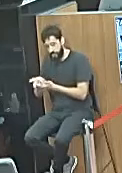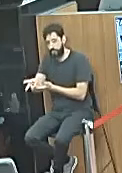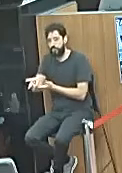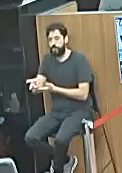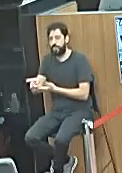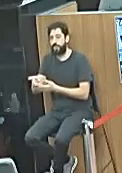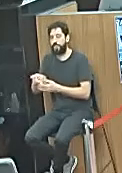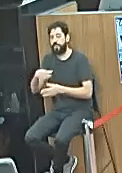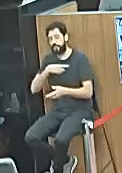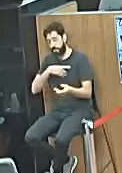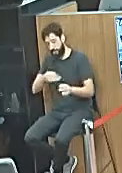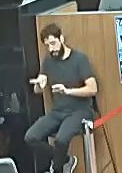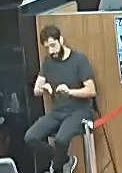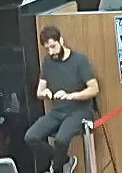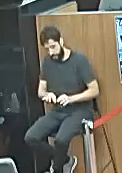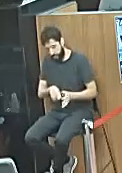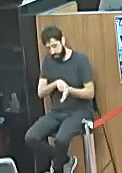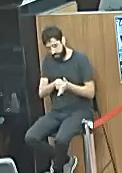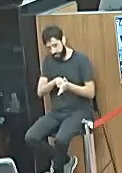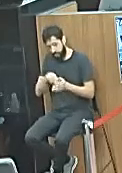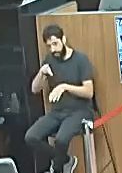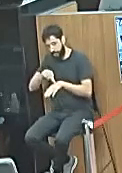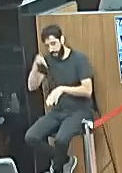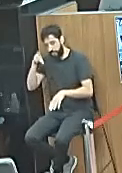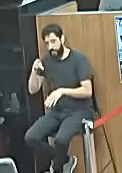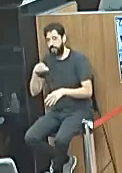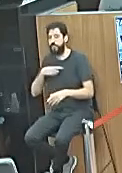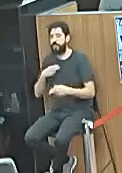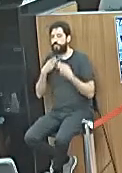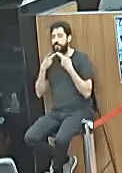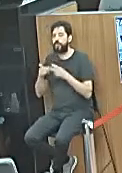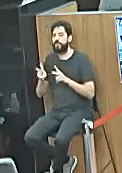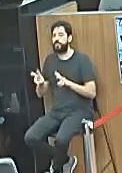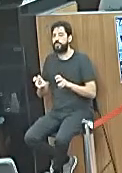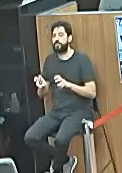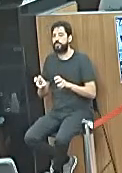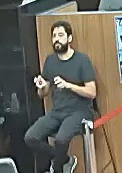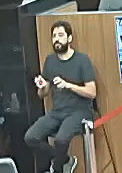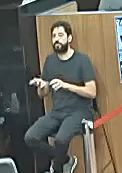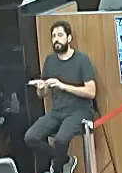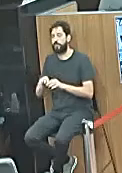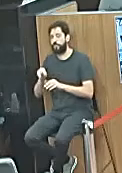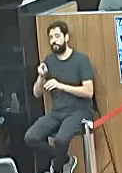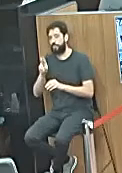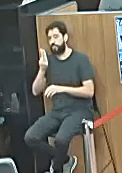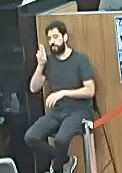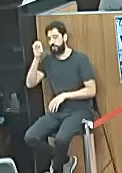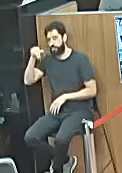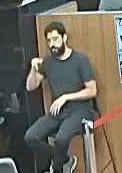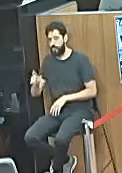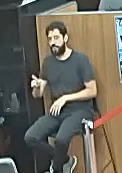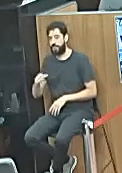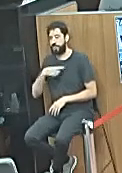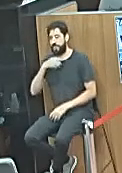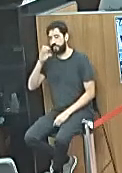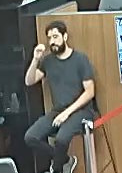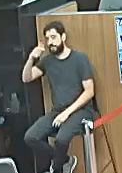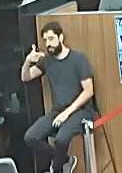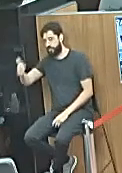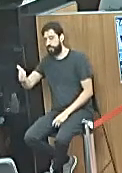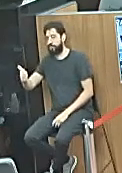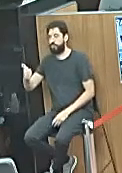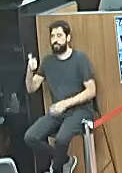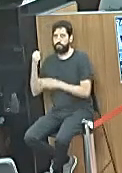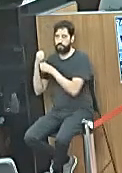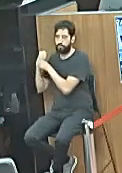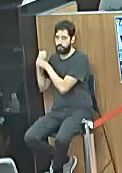de programas de iniciação científica e de pós-graduação nós enfatiza o programa dá o engine que 10 21 e que nos últimos